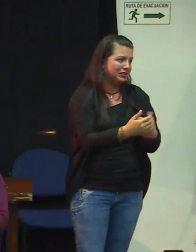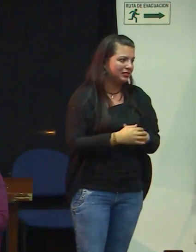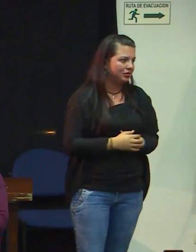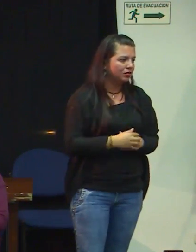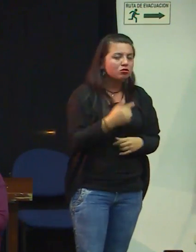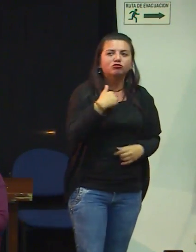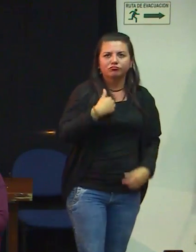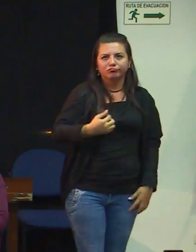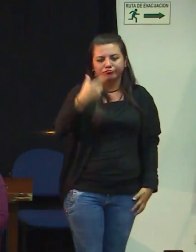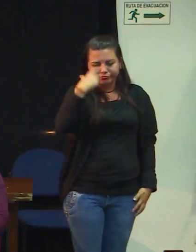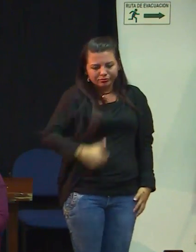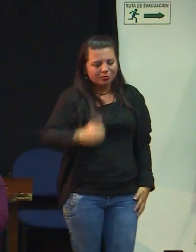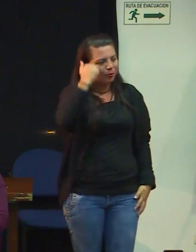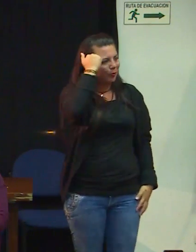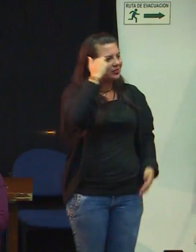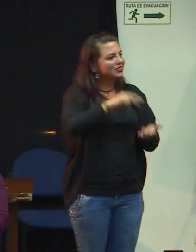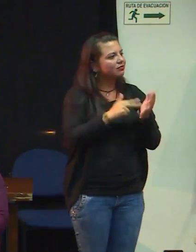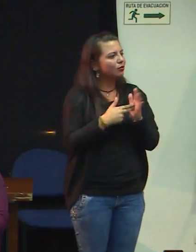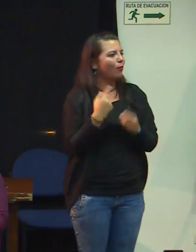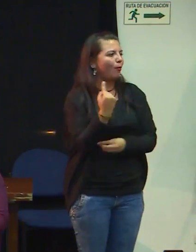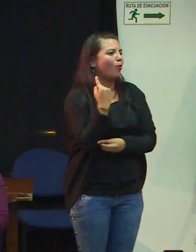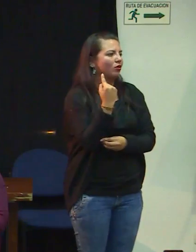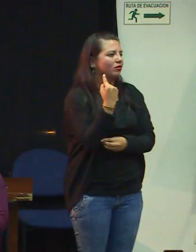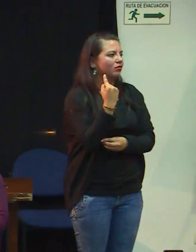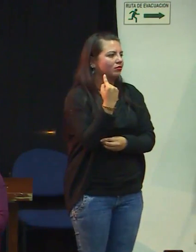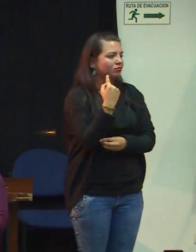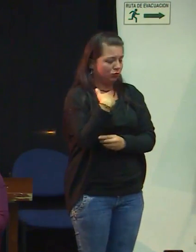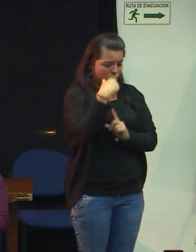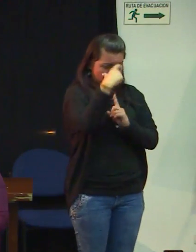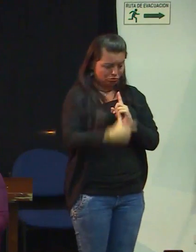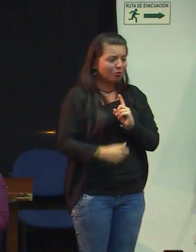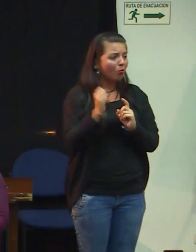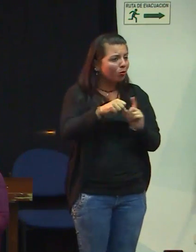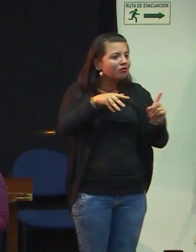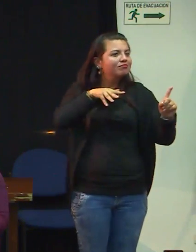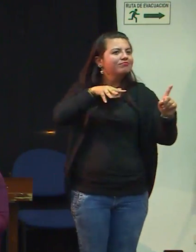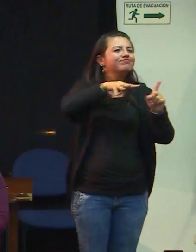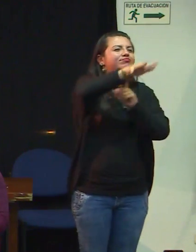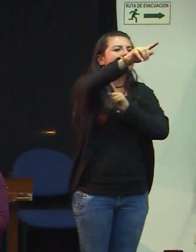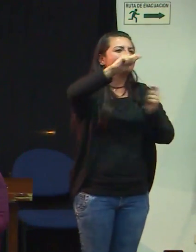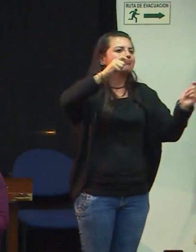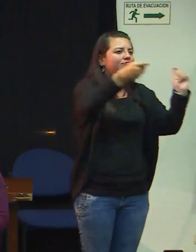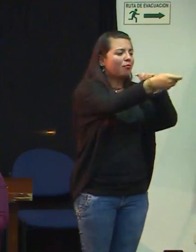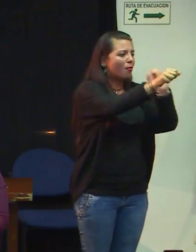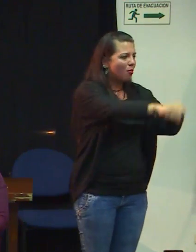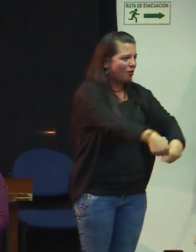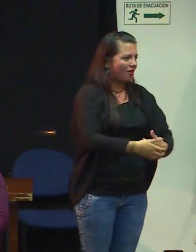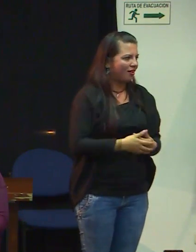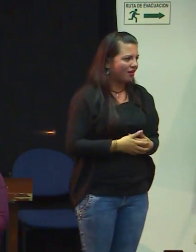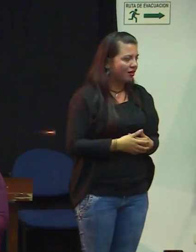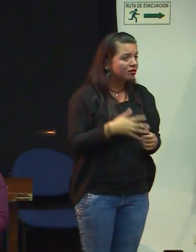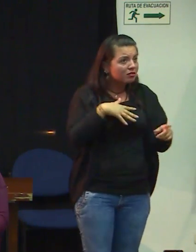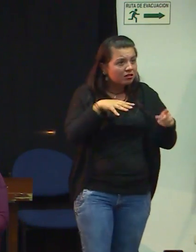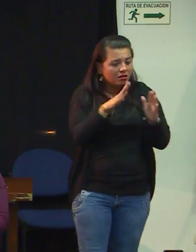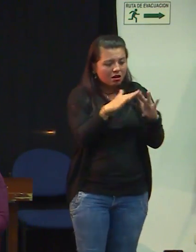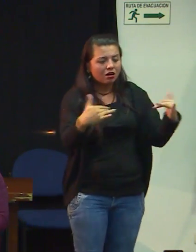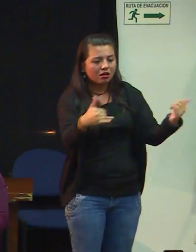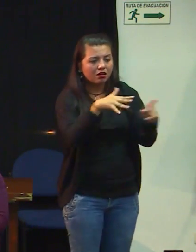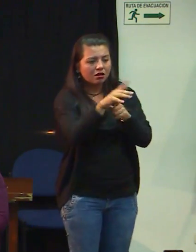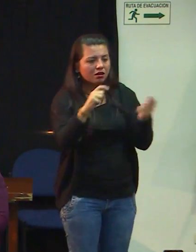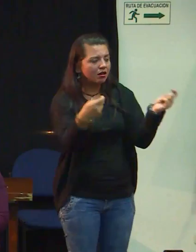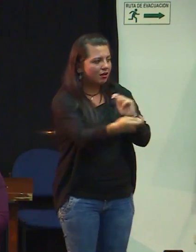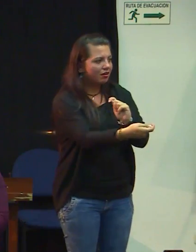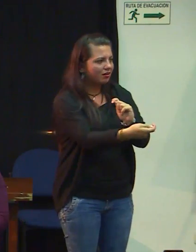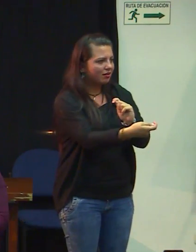como maestro es un sujeto político transformador. Y aparte de eso, que seamos capaces de transformar realidades, es